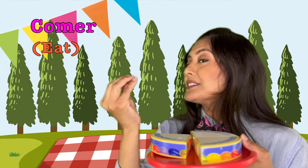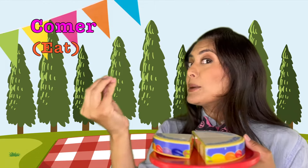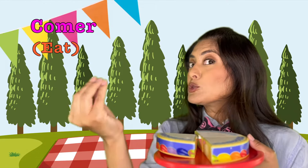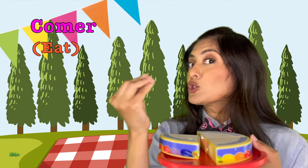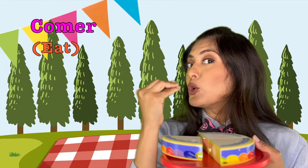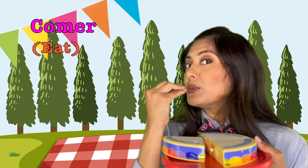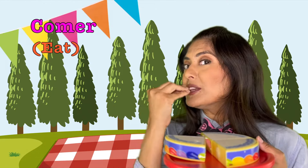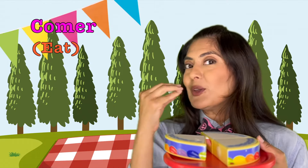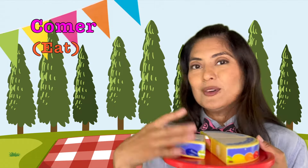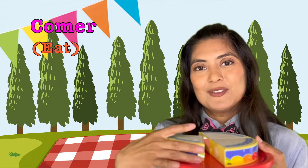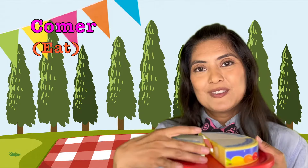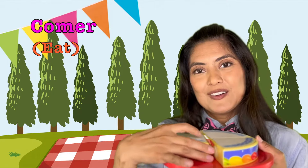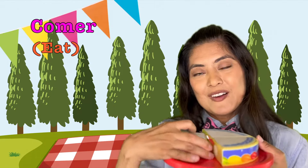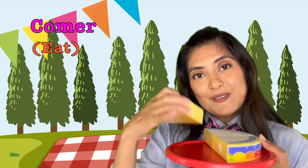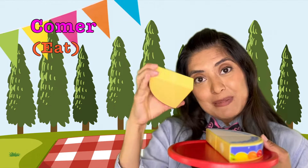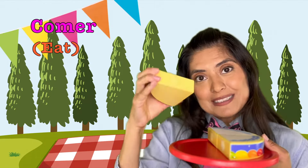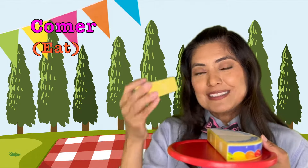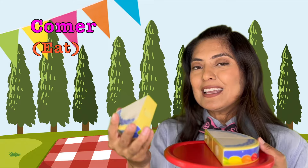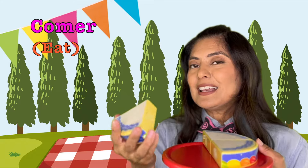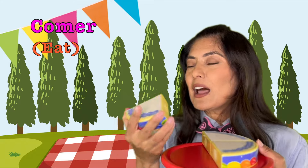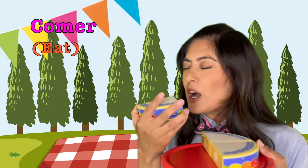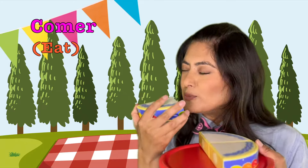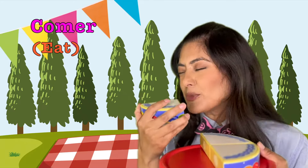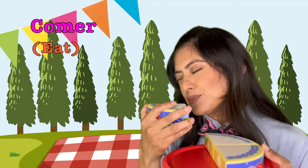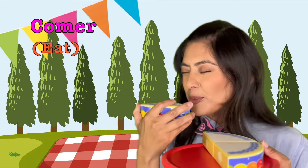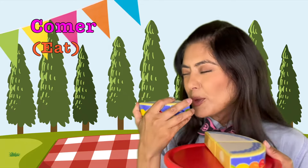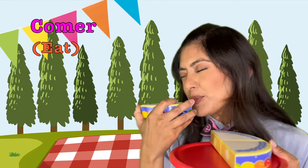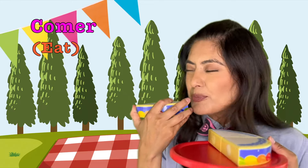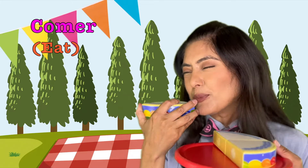Estamos comiendo pastel.